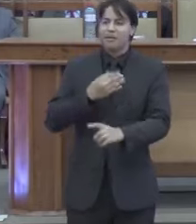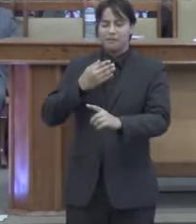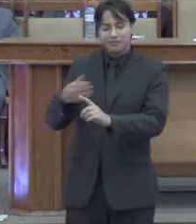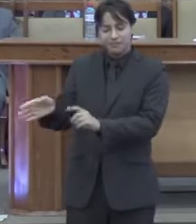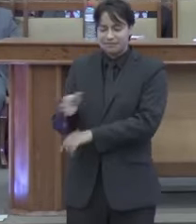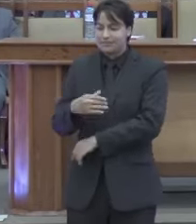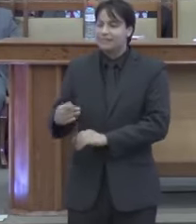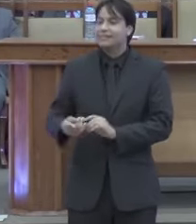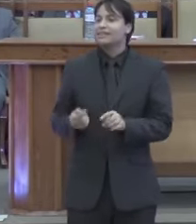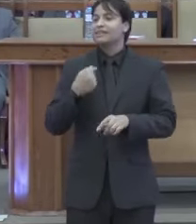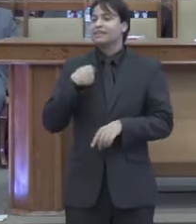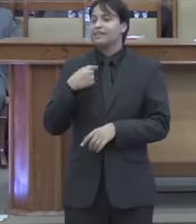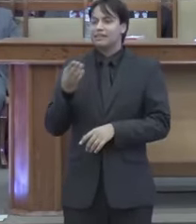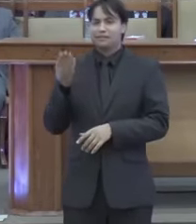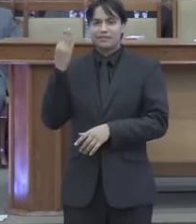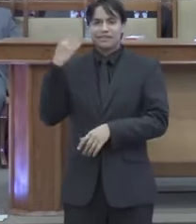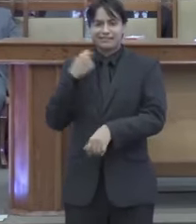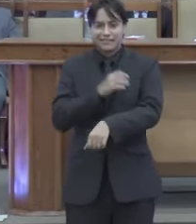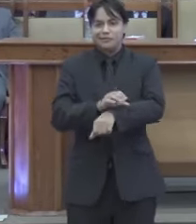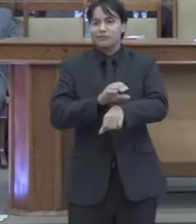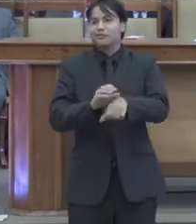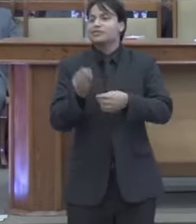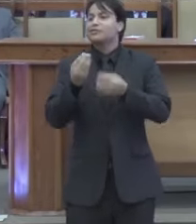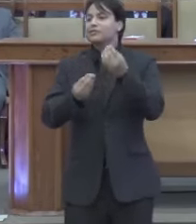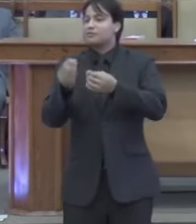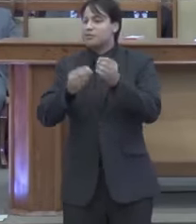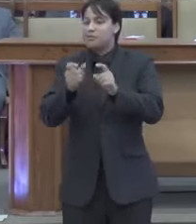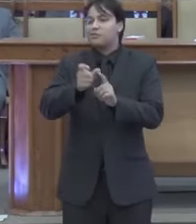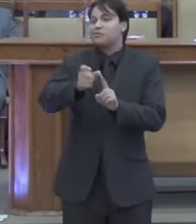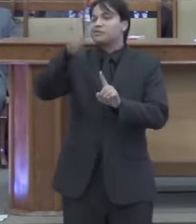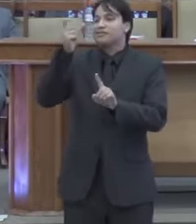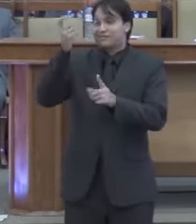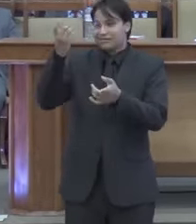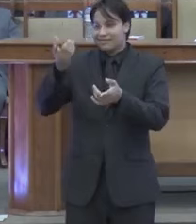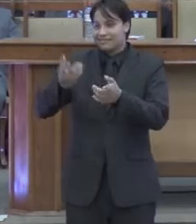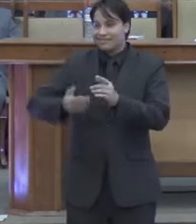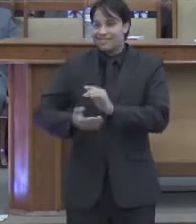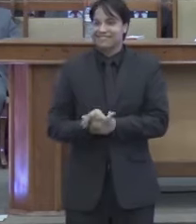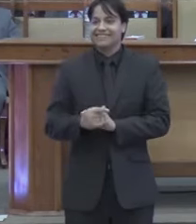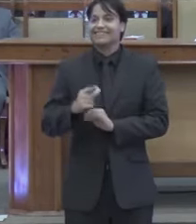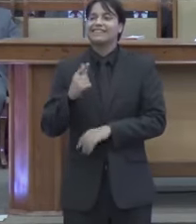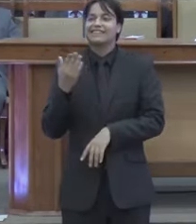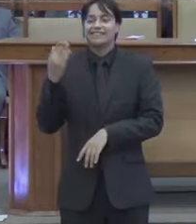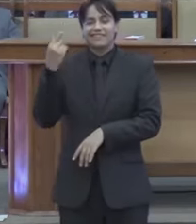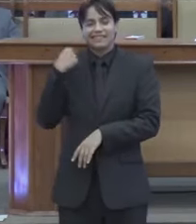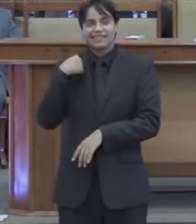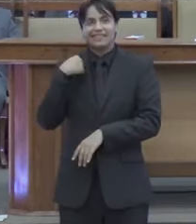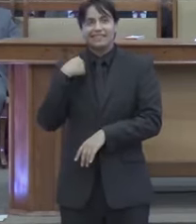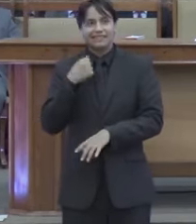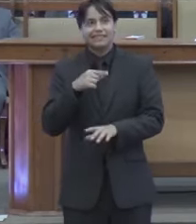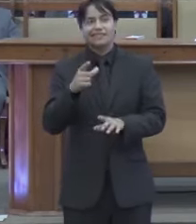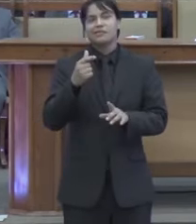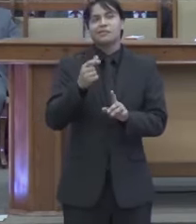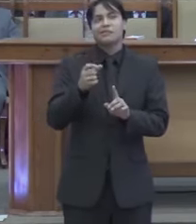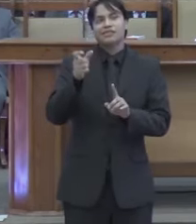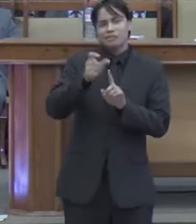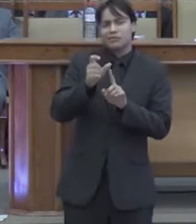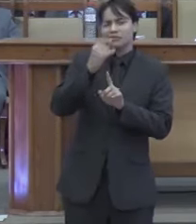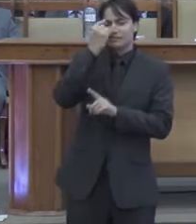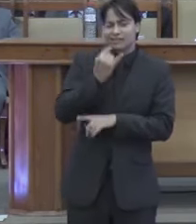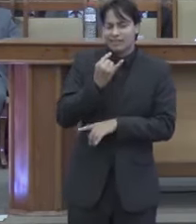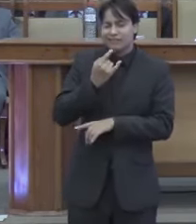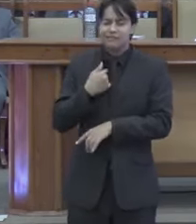eu fiz um curso de como expulsar demônio. E aí a mulher diz lá no livro dela, o demônio que é cego, já que tu não pode,